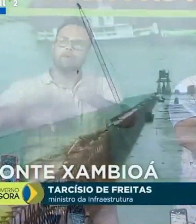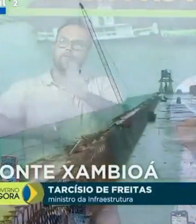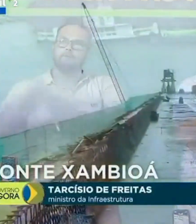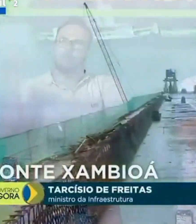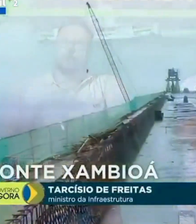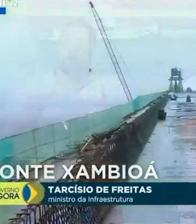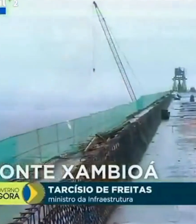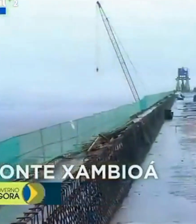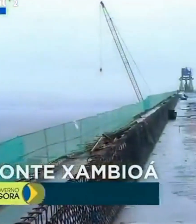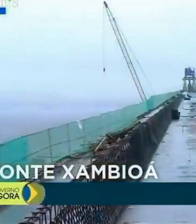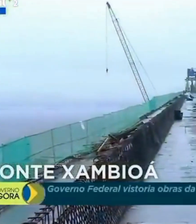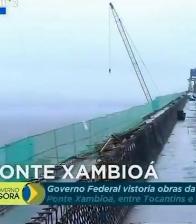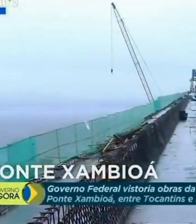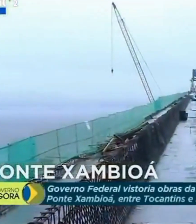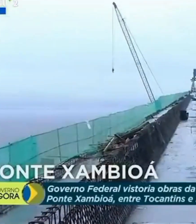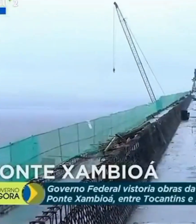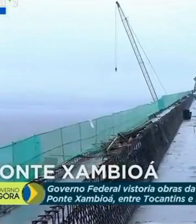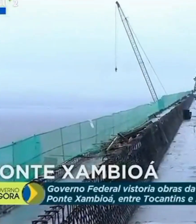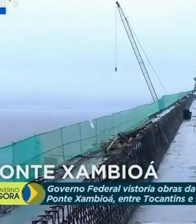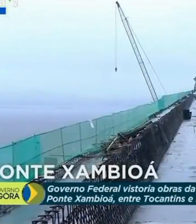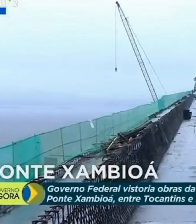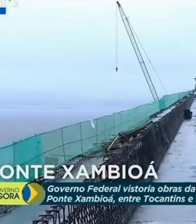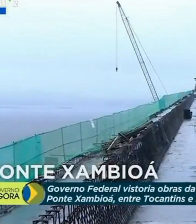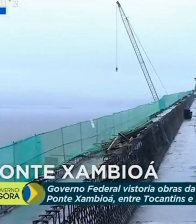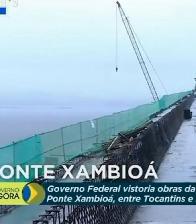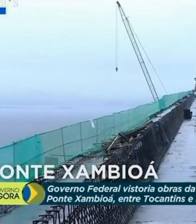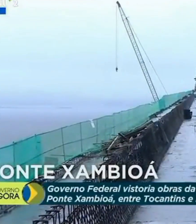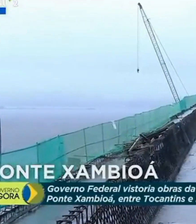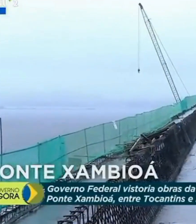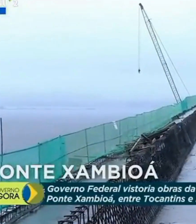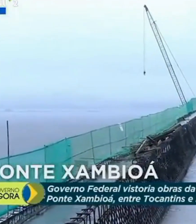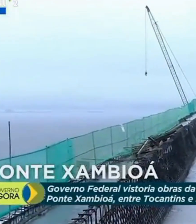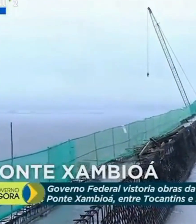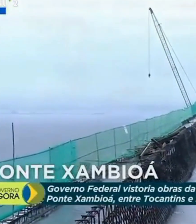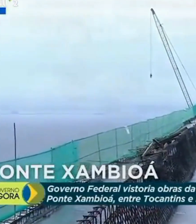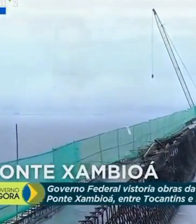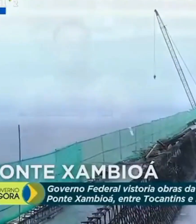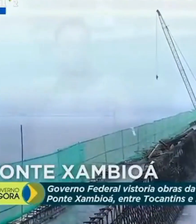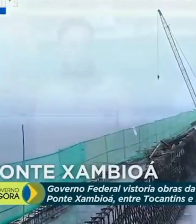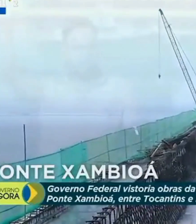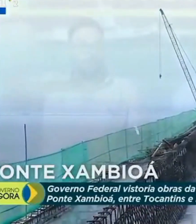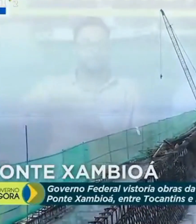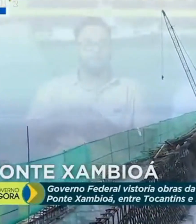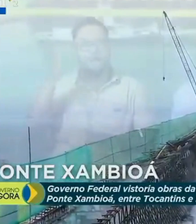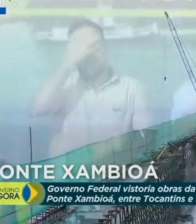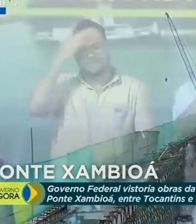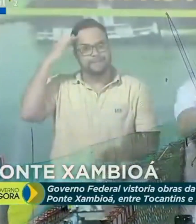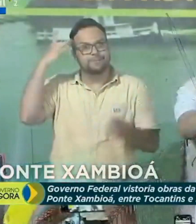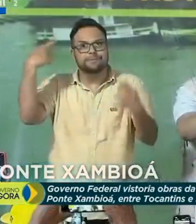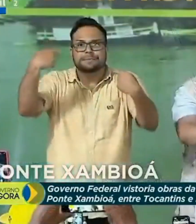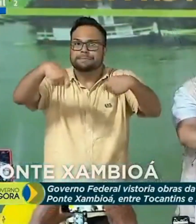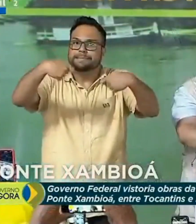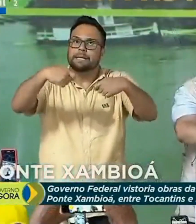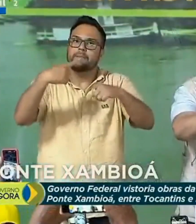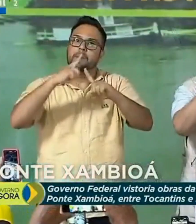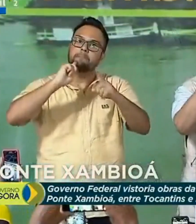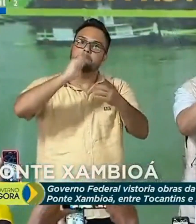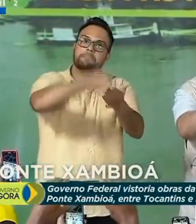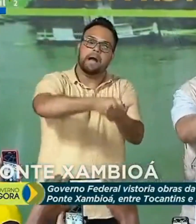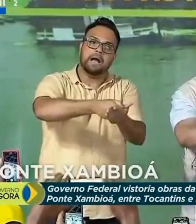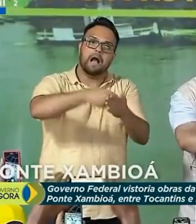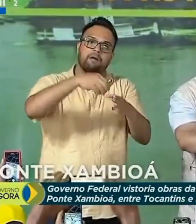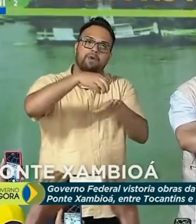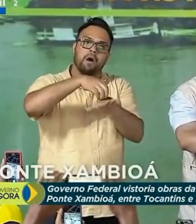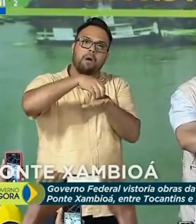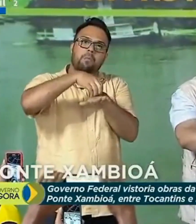Rondônia entregando a ponte do... Lá as pessoas precisavam pagar a balsa,